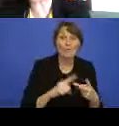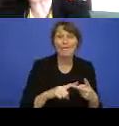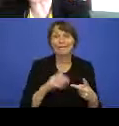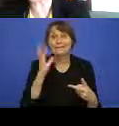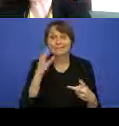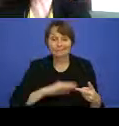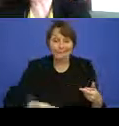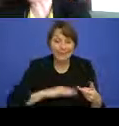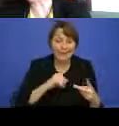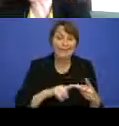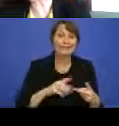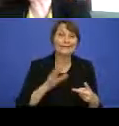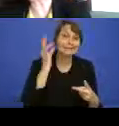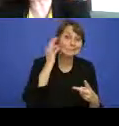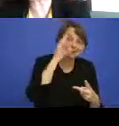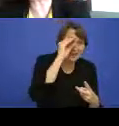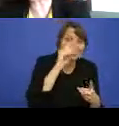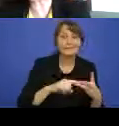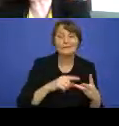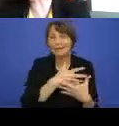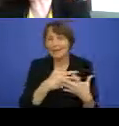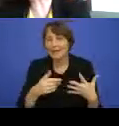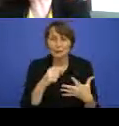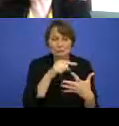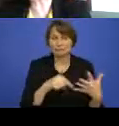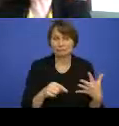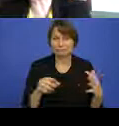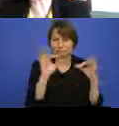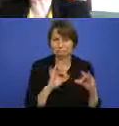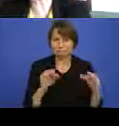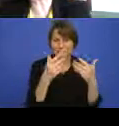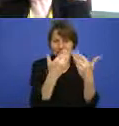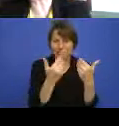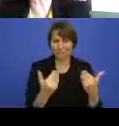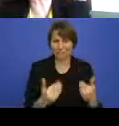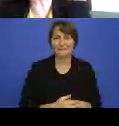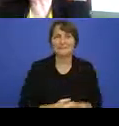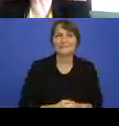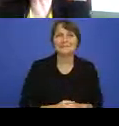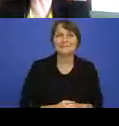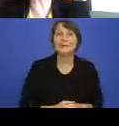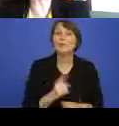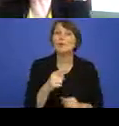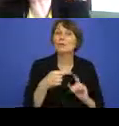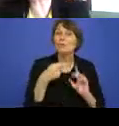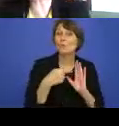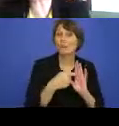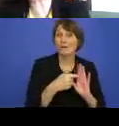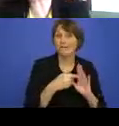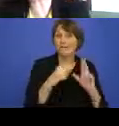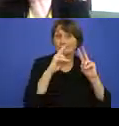la localisation, l'âge, l'ethnicité et la langue maternelle. Concernant le handicap,